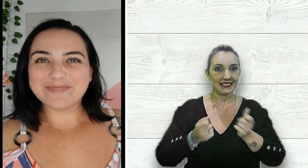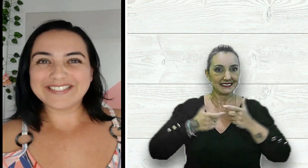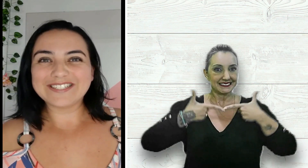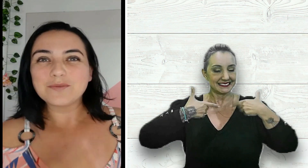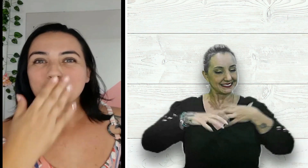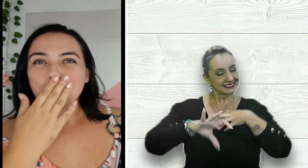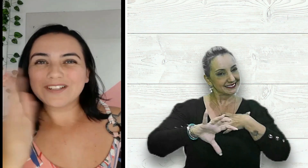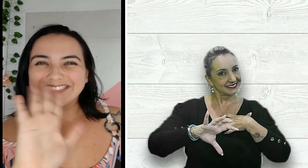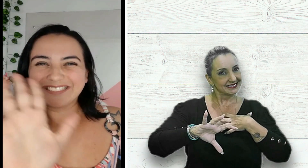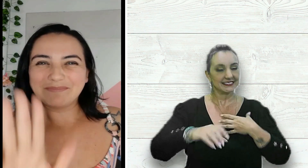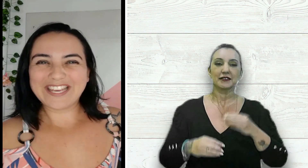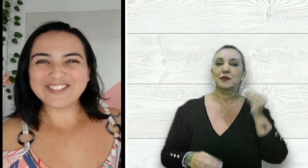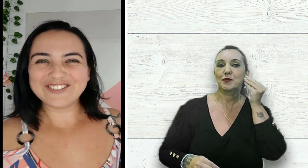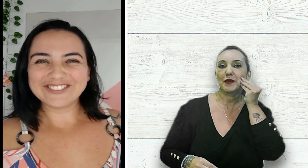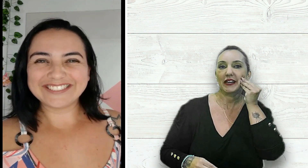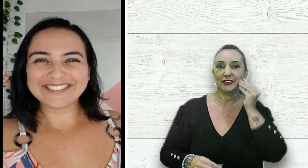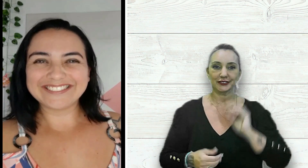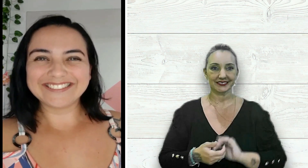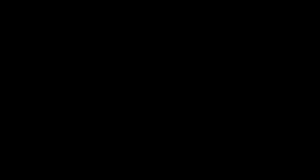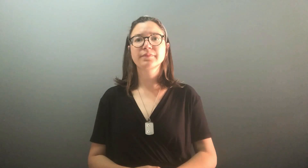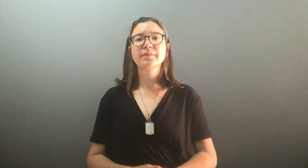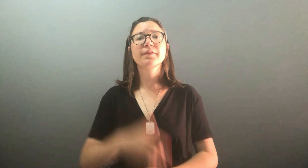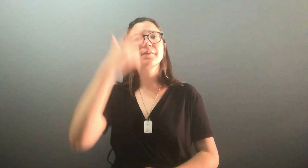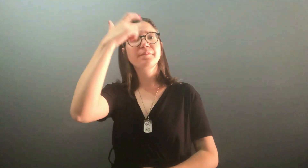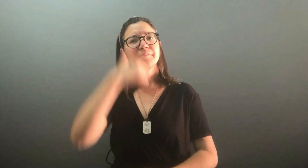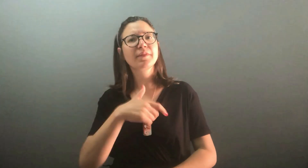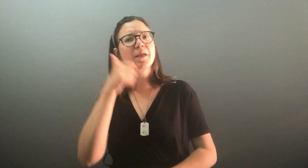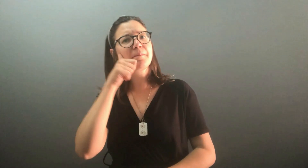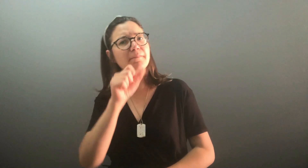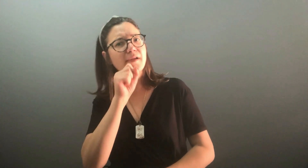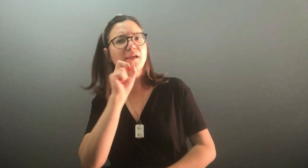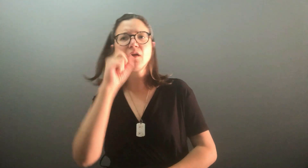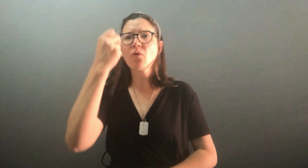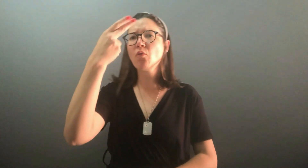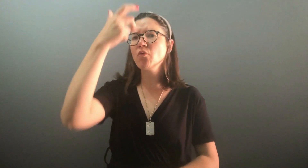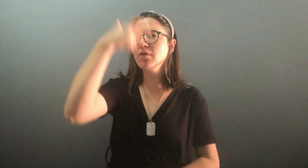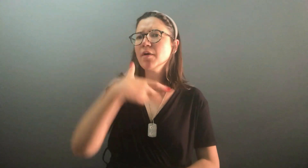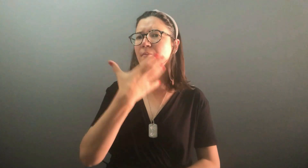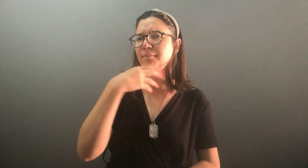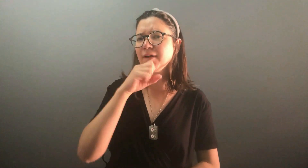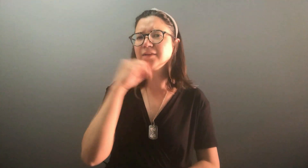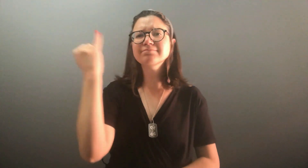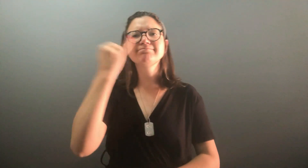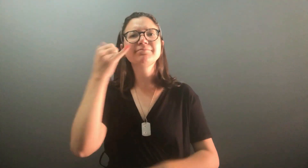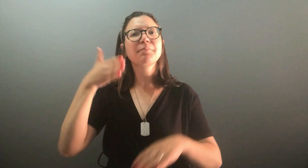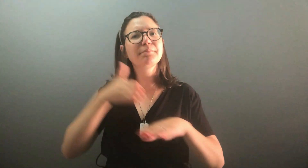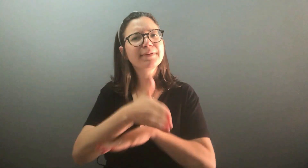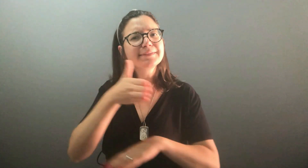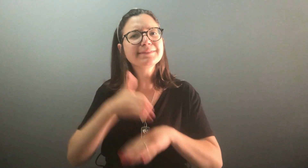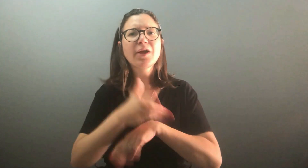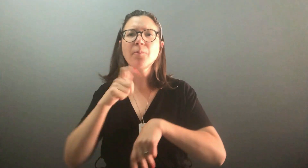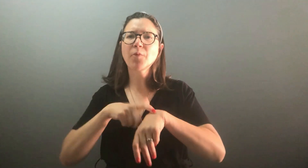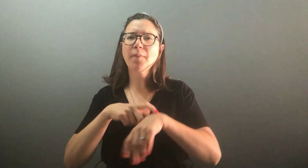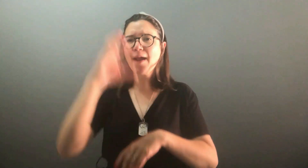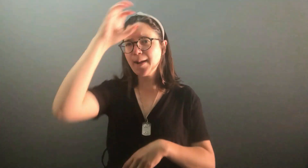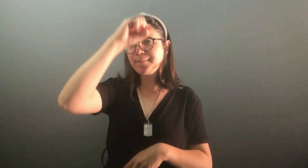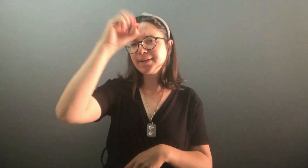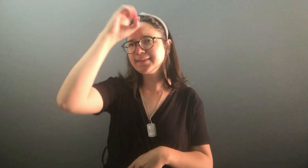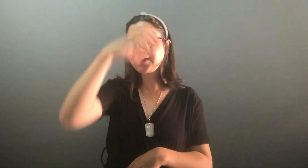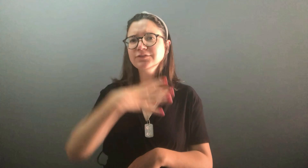carisma? Beijo! Sendo mãe ou sendo pai, é muito importante a participação nesse processo de